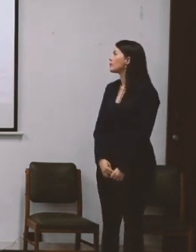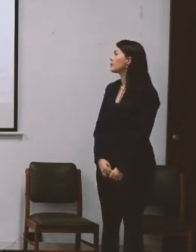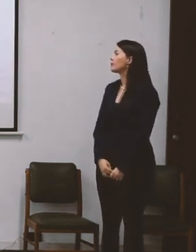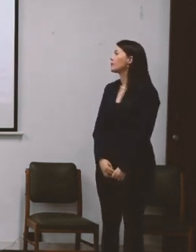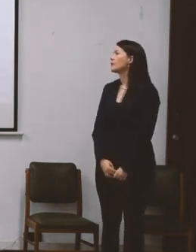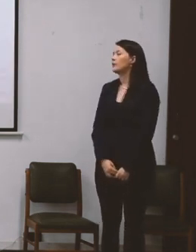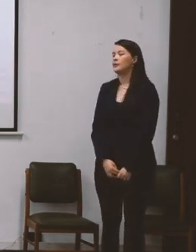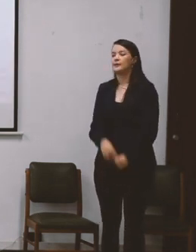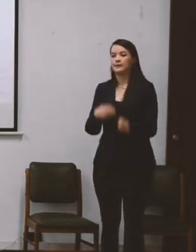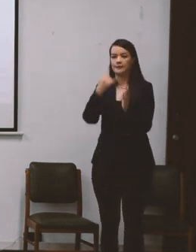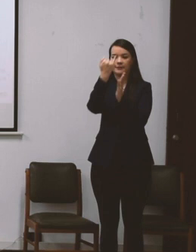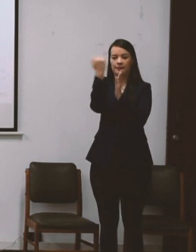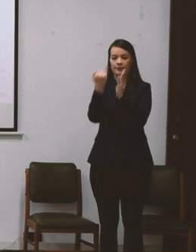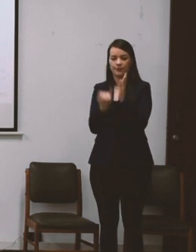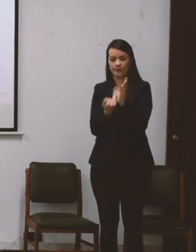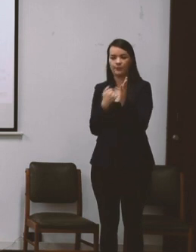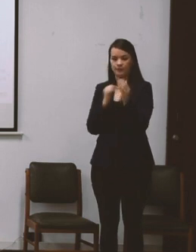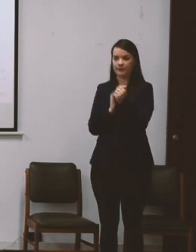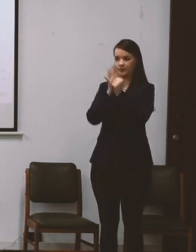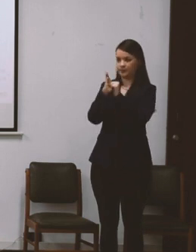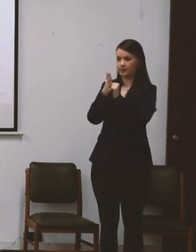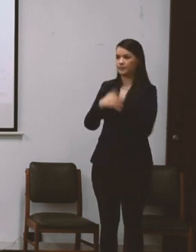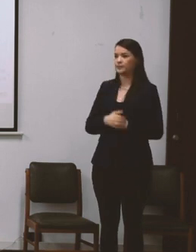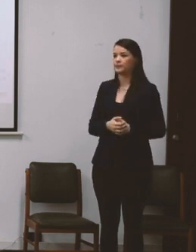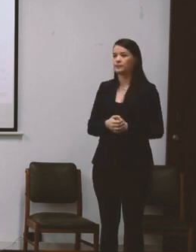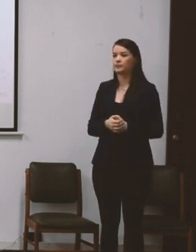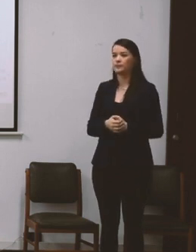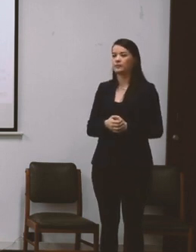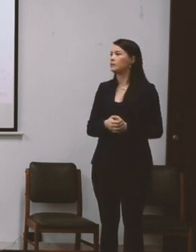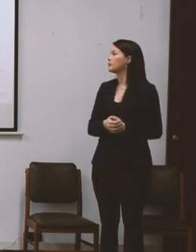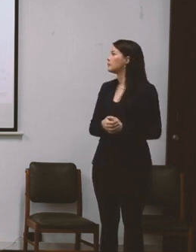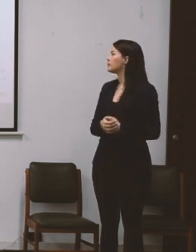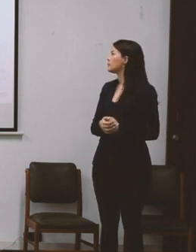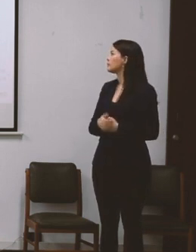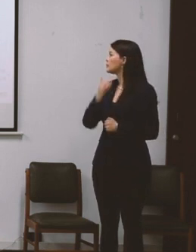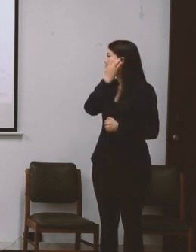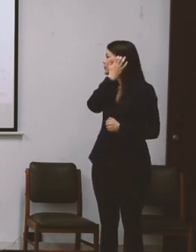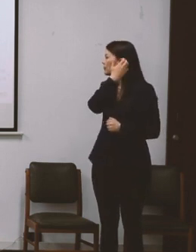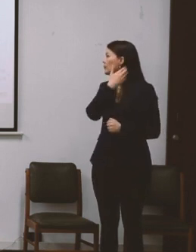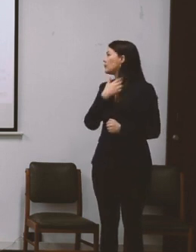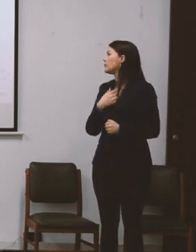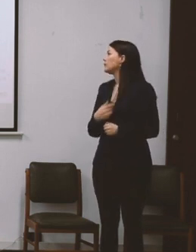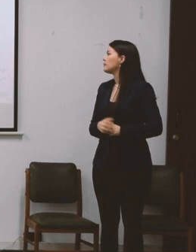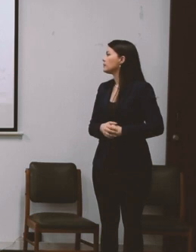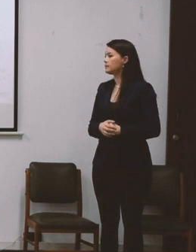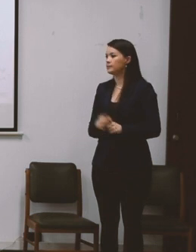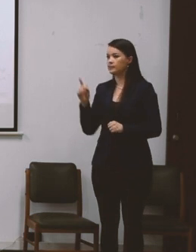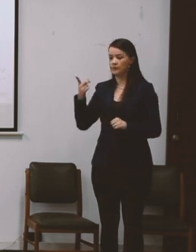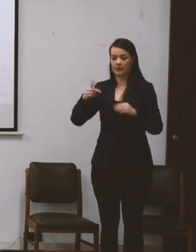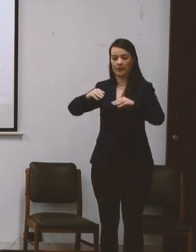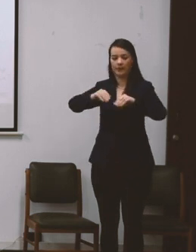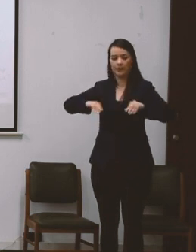un dibujo que a continuación como trato de describir. ¿Qué es una meseta normativa de la inclusión? Es un